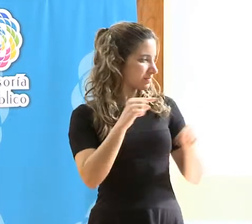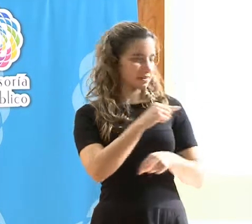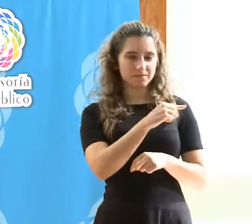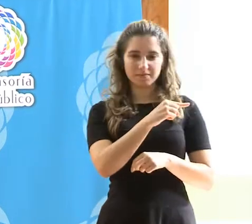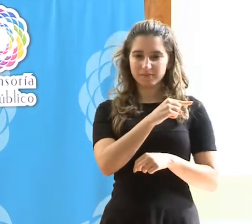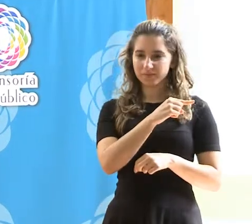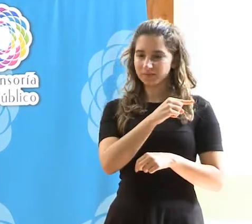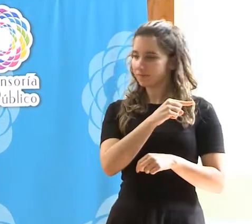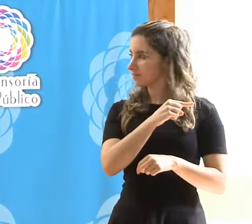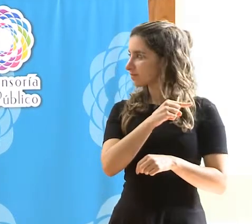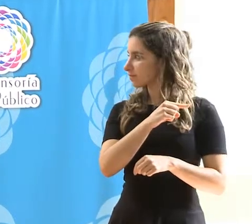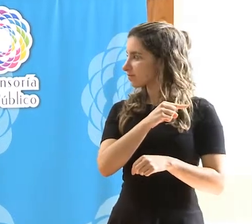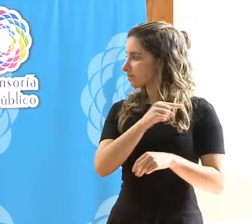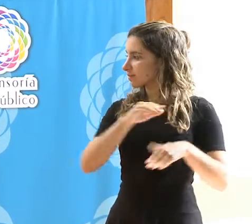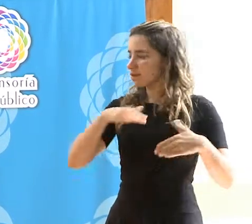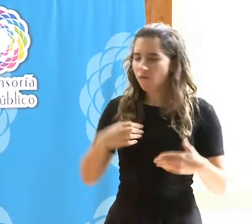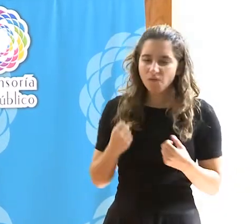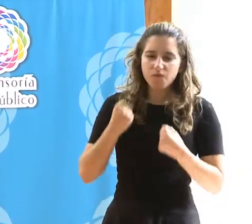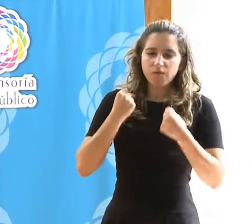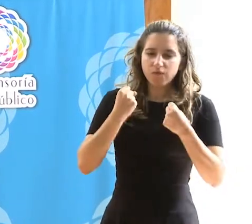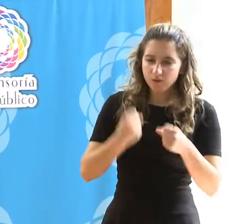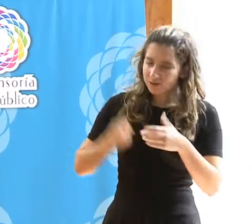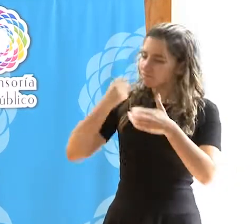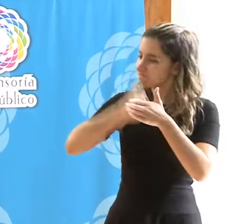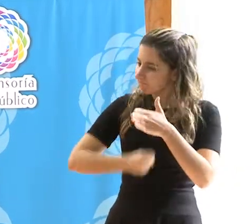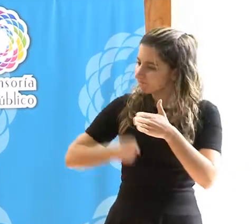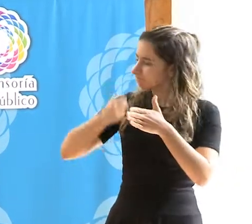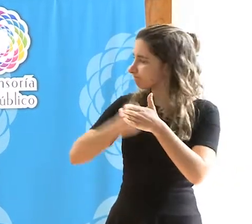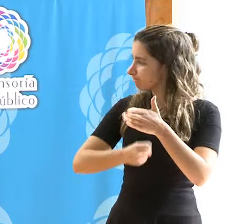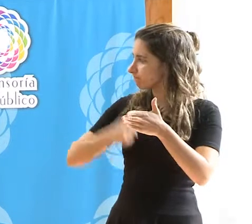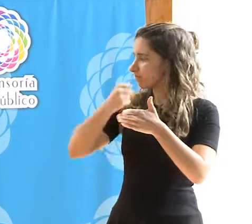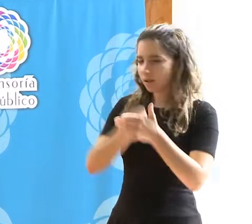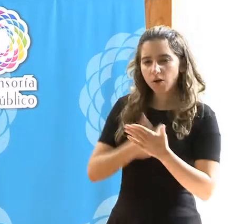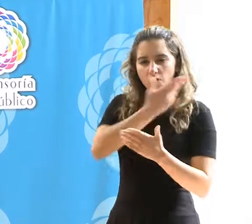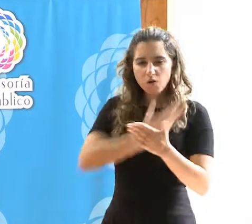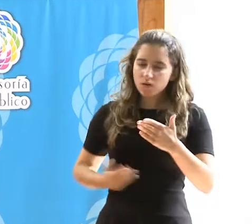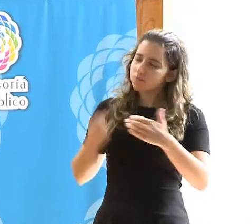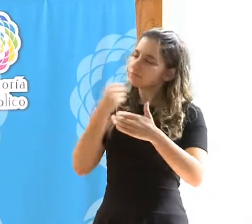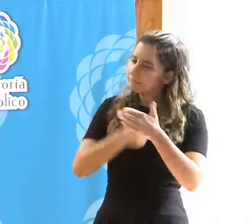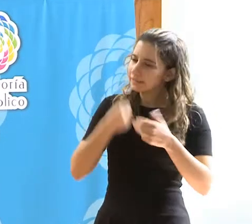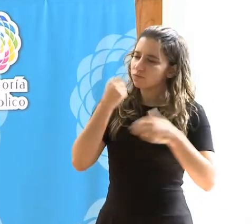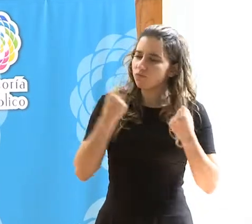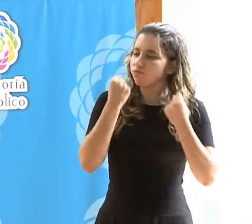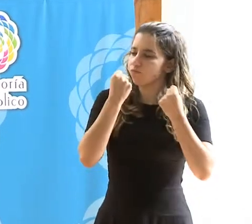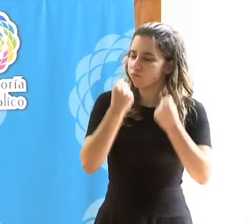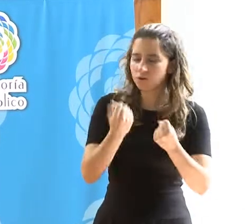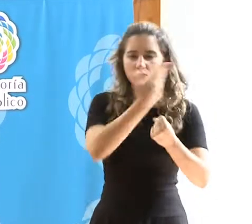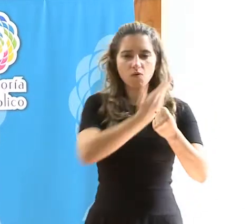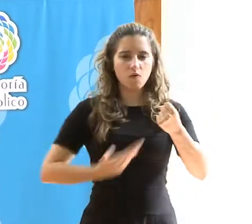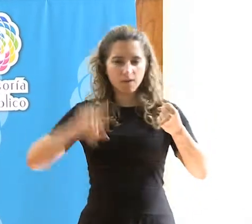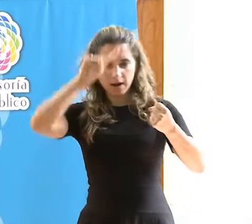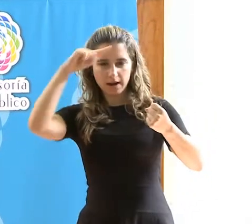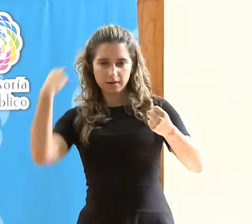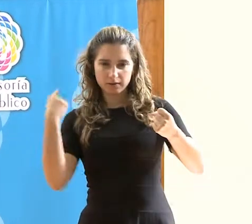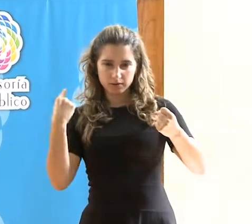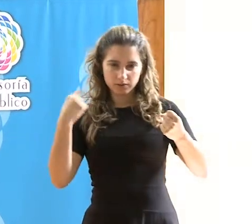Taviano, tenemos que acompañar estos esfuerzos que se están haciendo desde las políticas públicas que imparte el Gobierno Nacional y desde